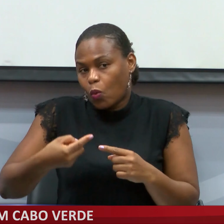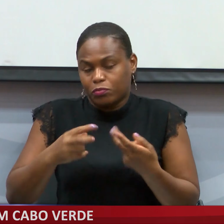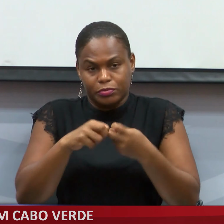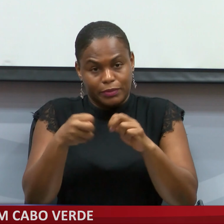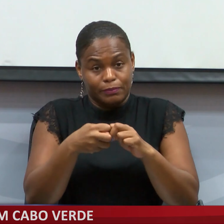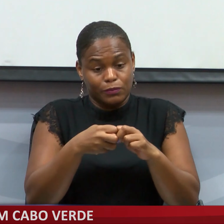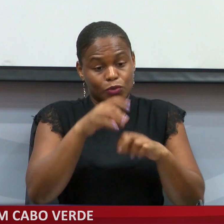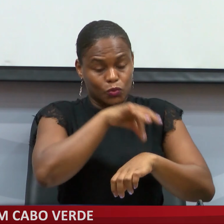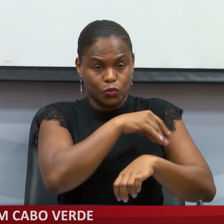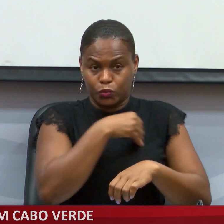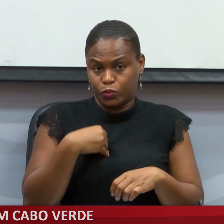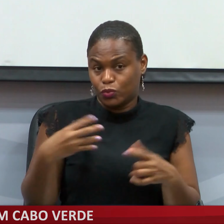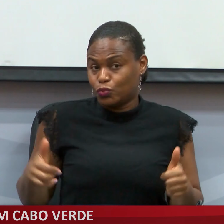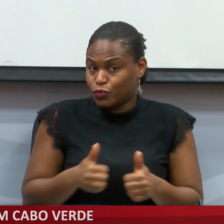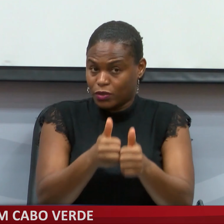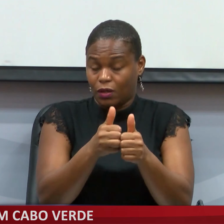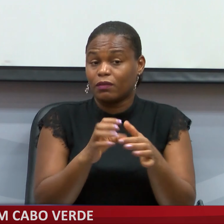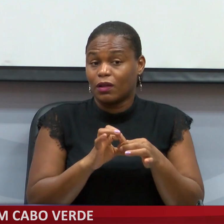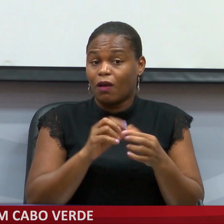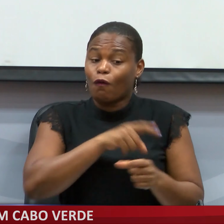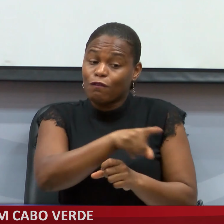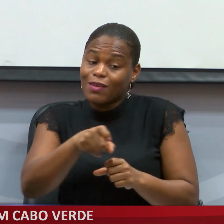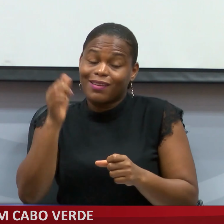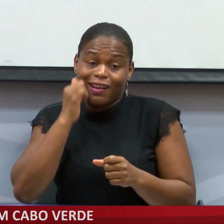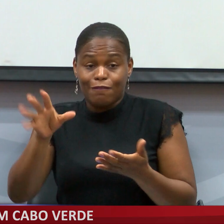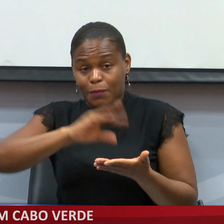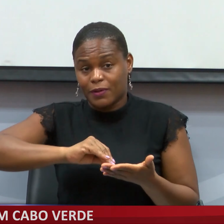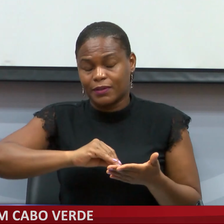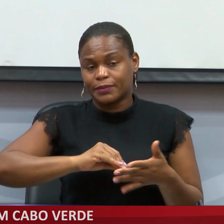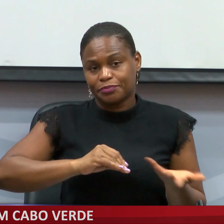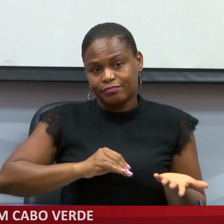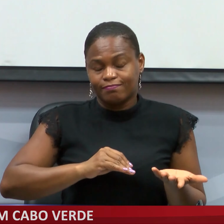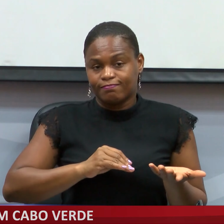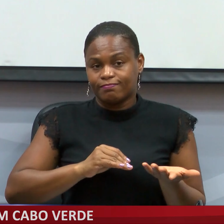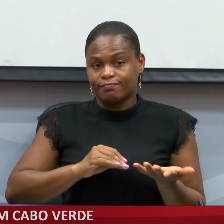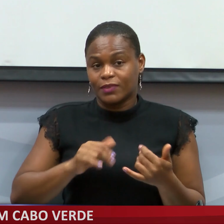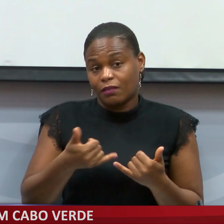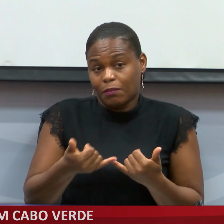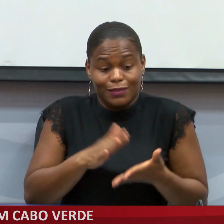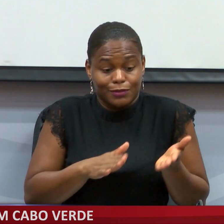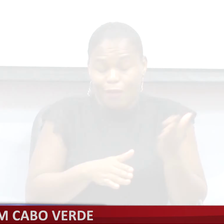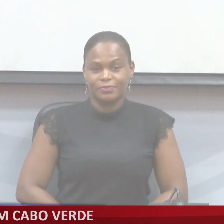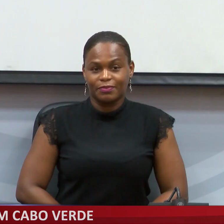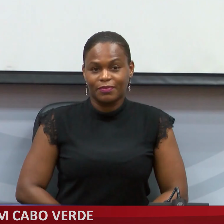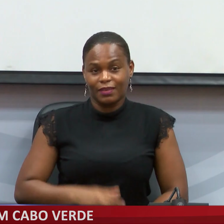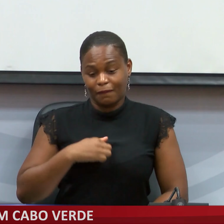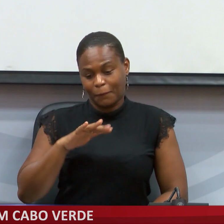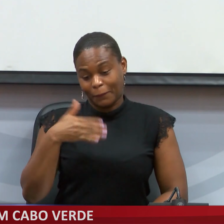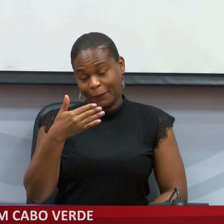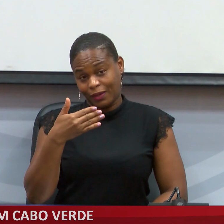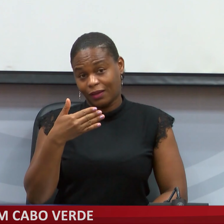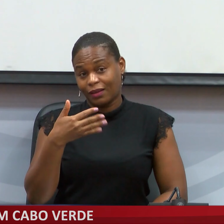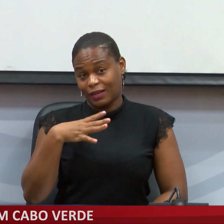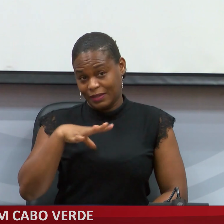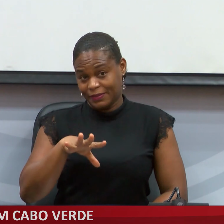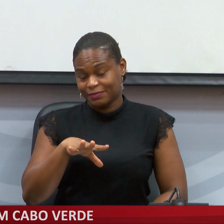comorbidades associadas. E que a Covid agrava, portanto, e acelera o desfecho. Eu queria